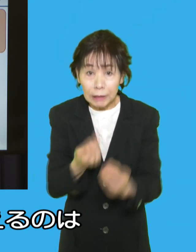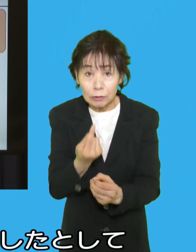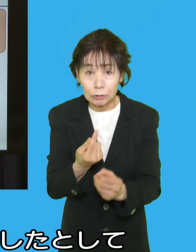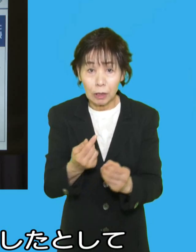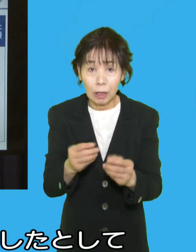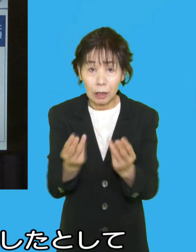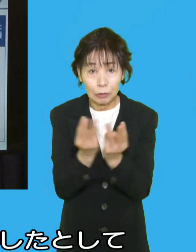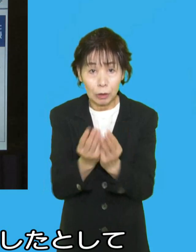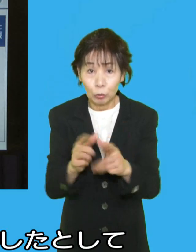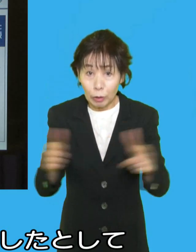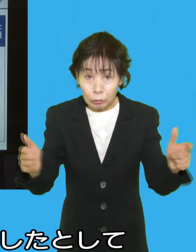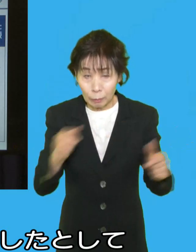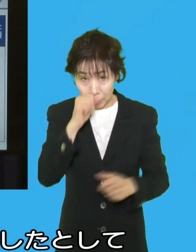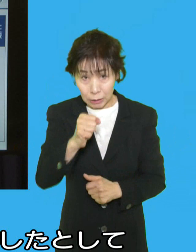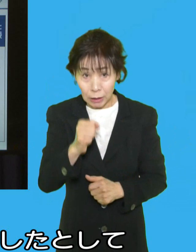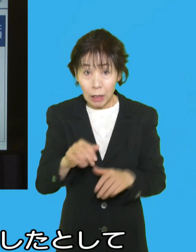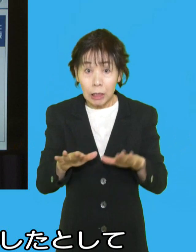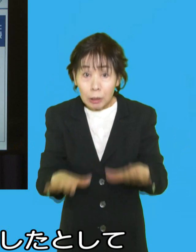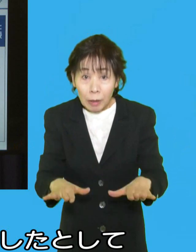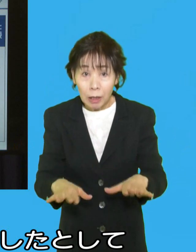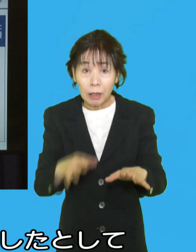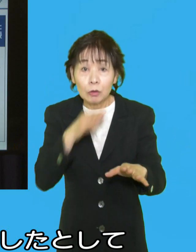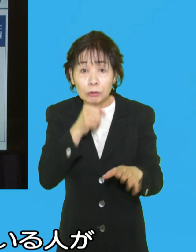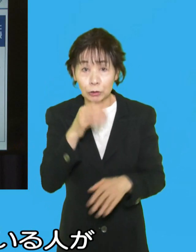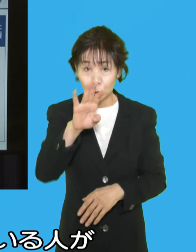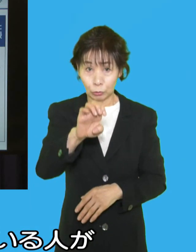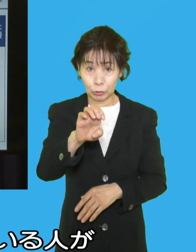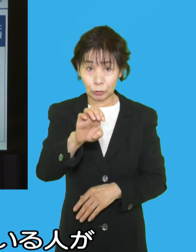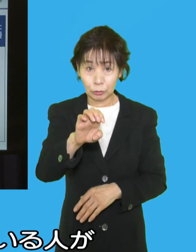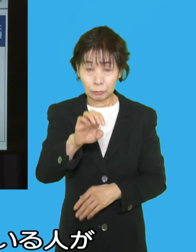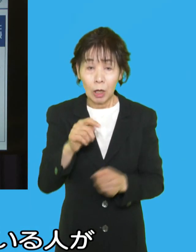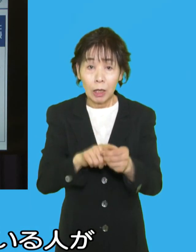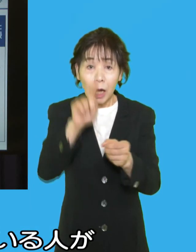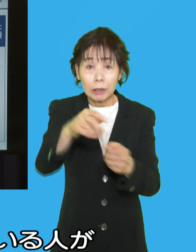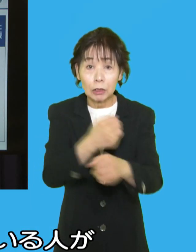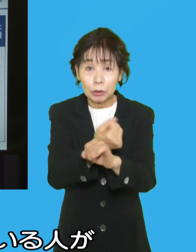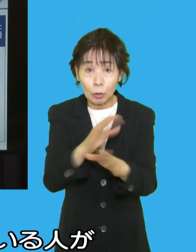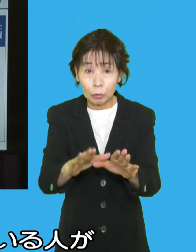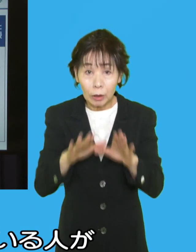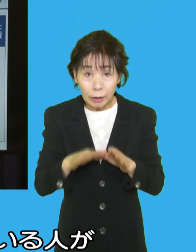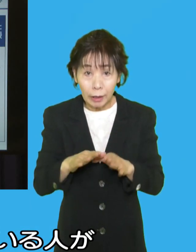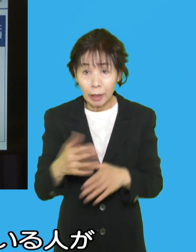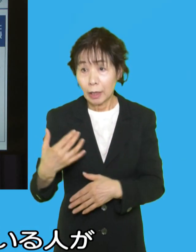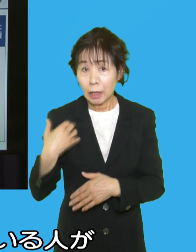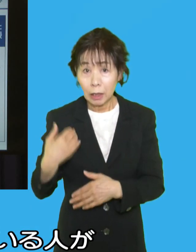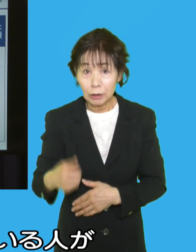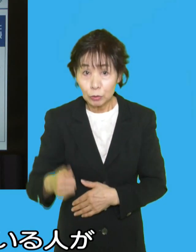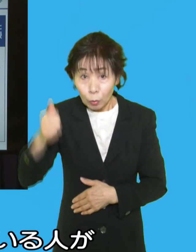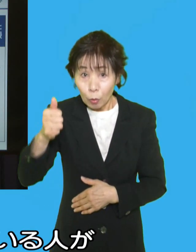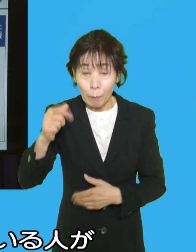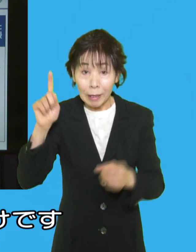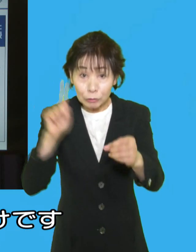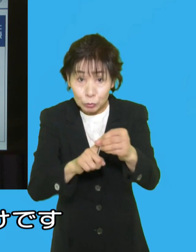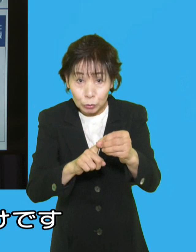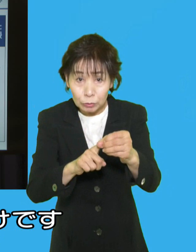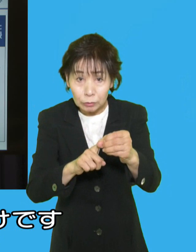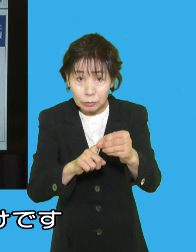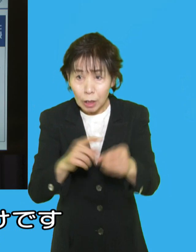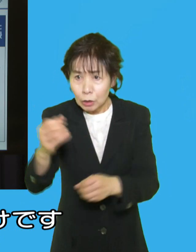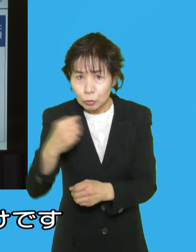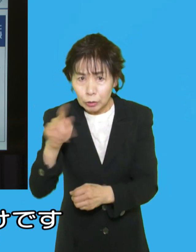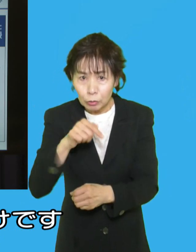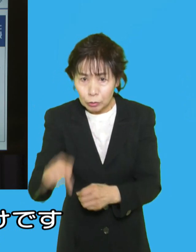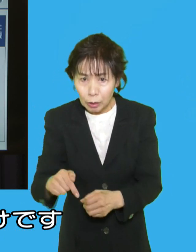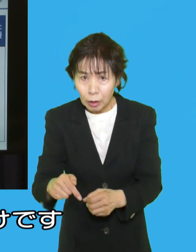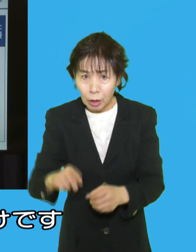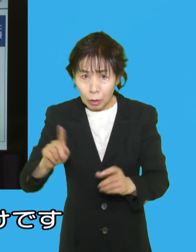が、この例えば現在40歳の方がいらしたとしてですね、よし来年試験を受けて係長を目指すぞって言ってる人が突如道